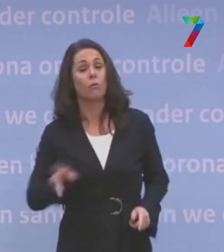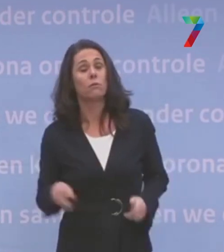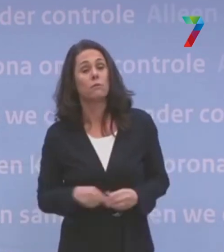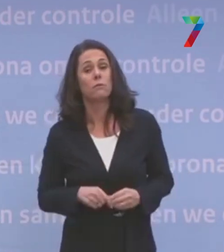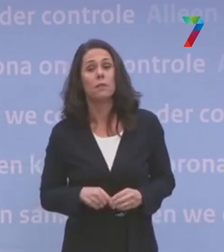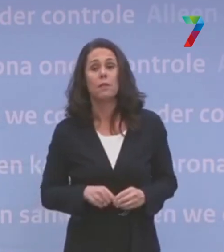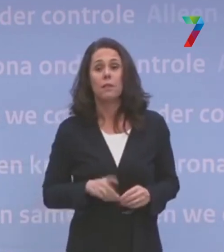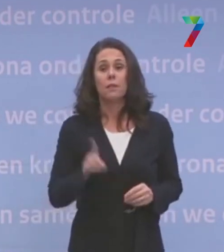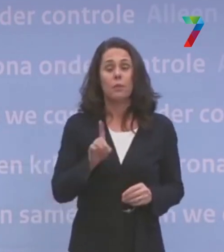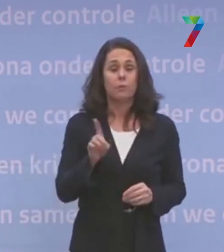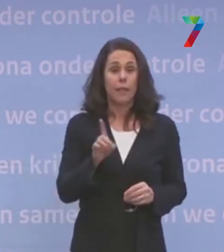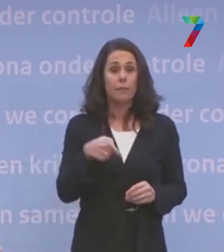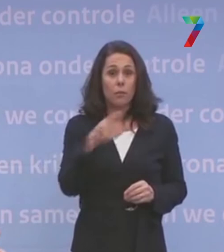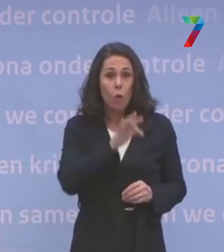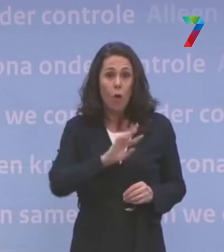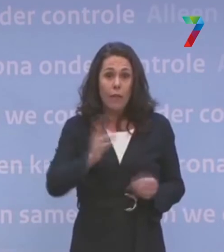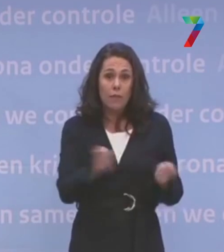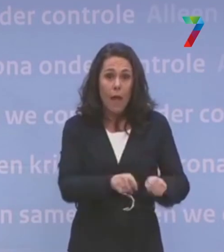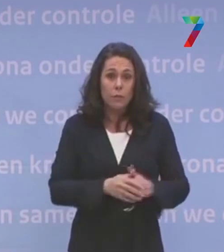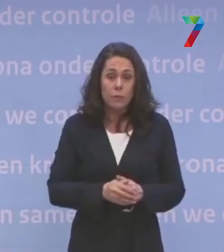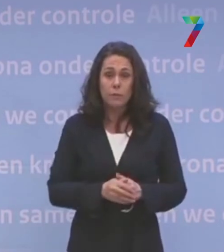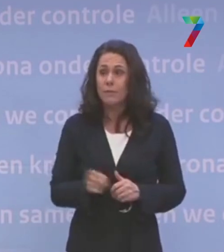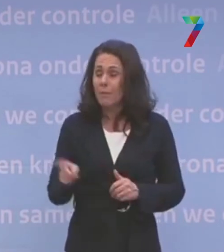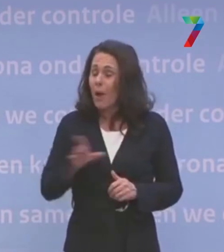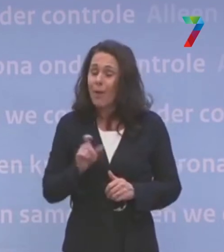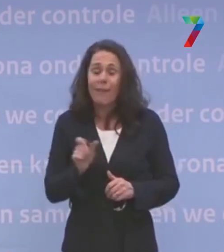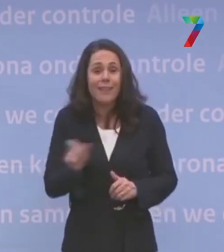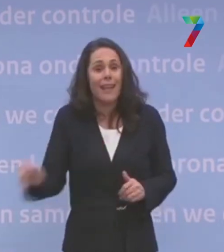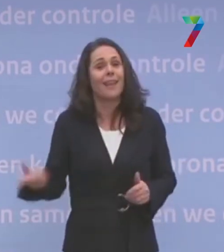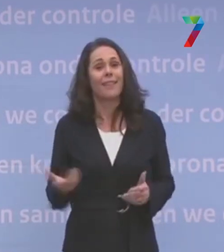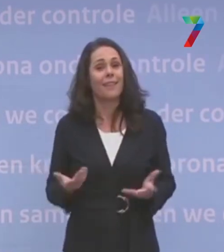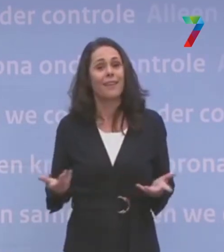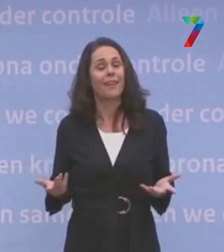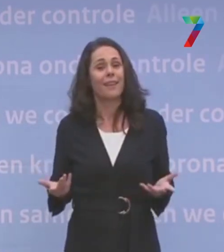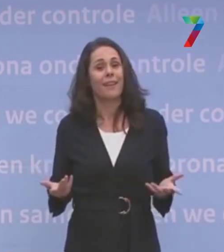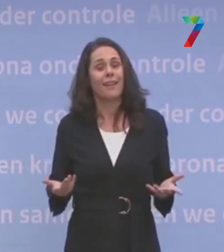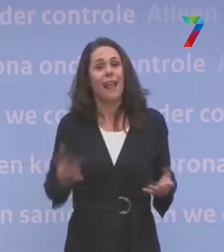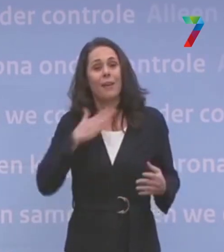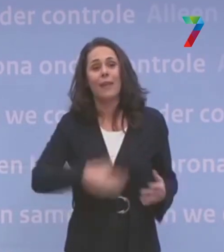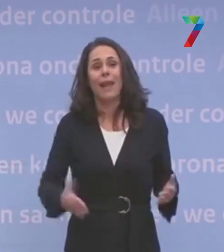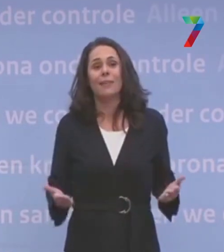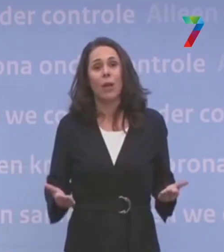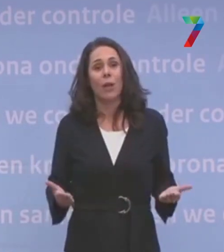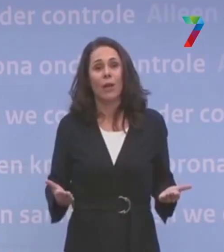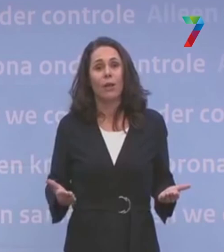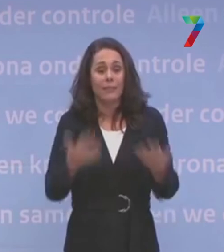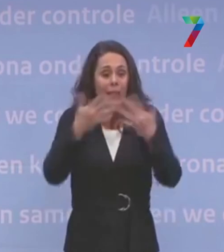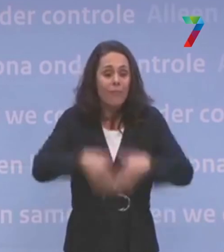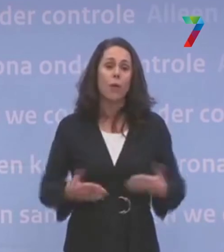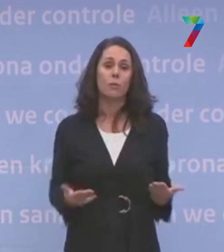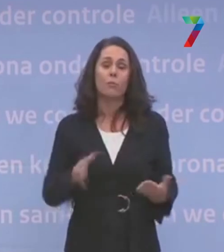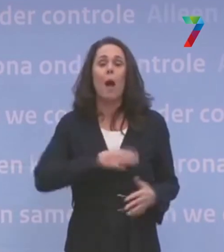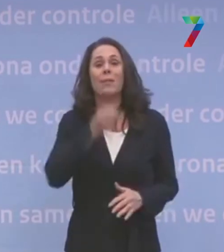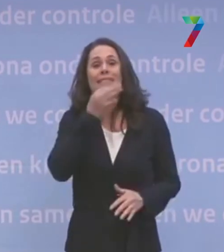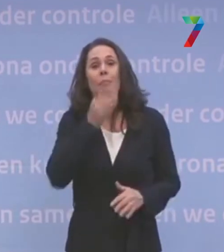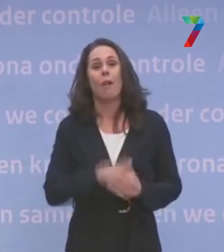kunnen de scholen gewoon weer dicht. Ja, maar ook andere dingen. Jongens, uiteindelijk, het is heel ingewikkeld, maar ook weer